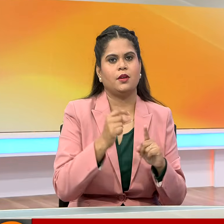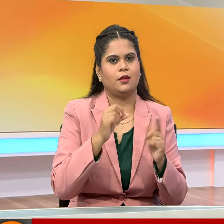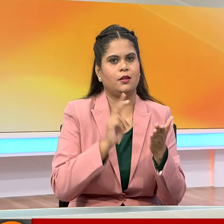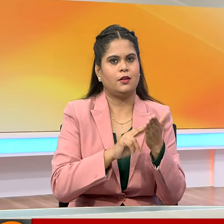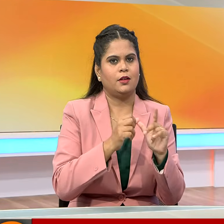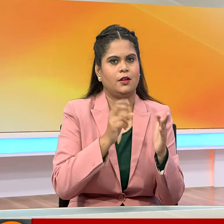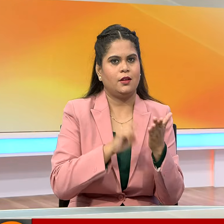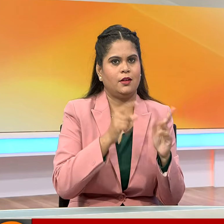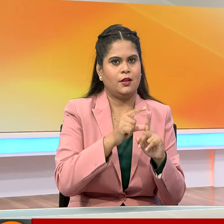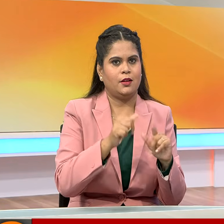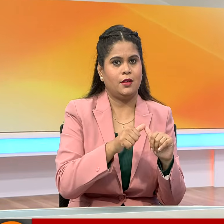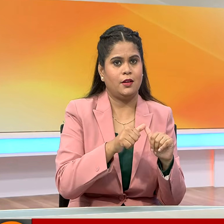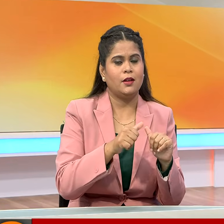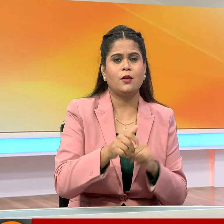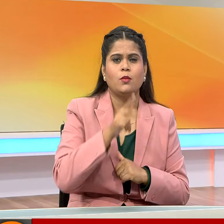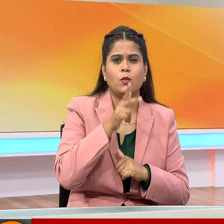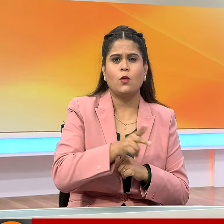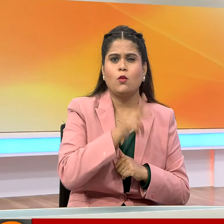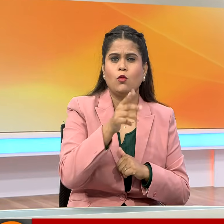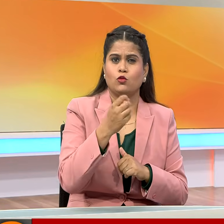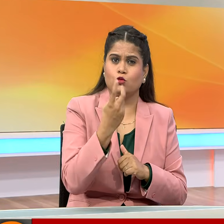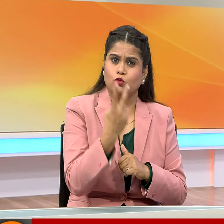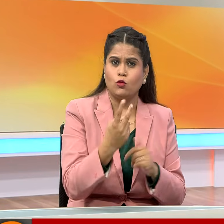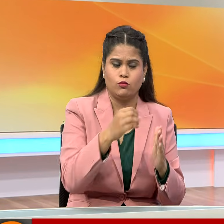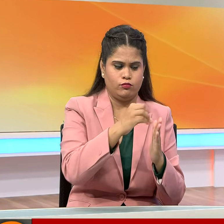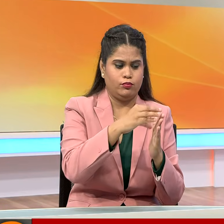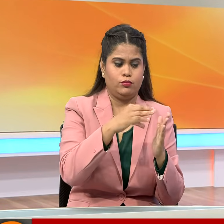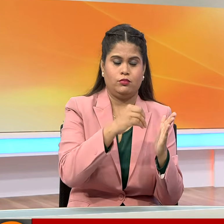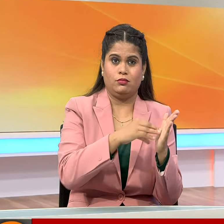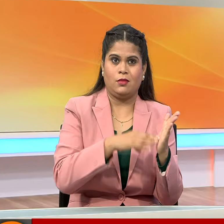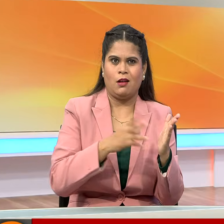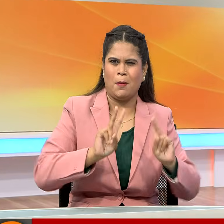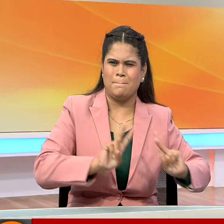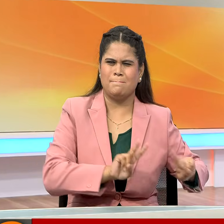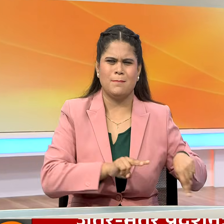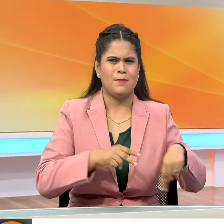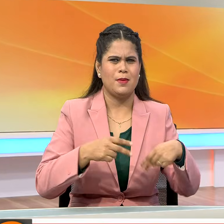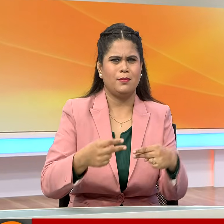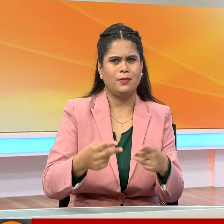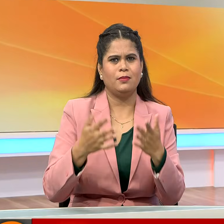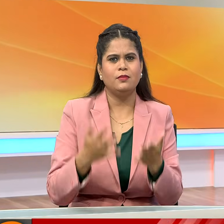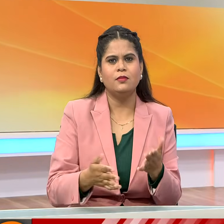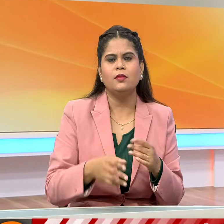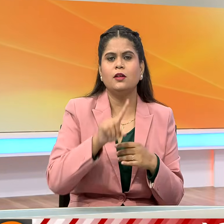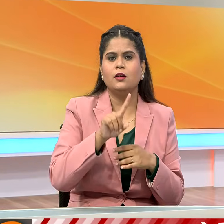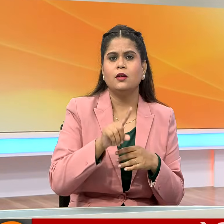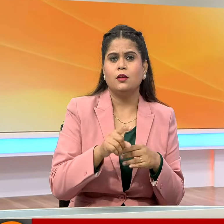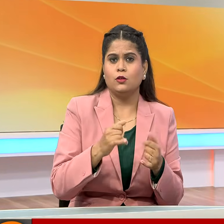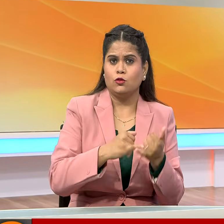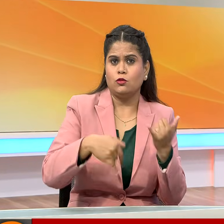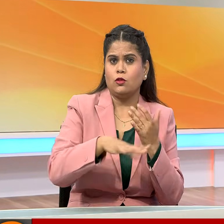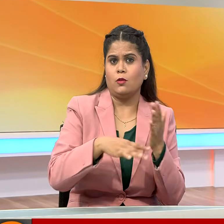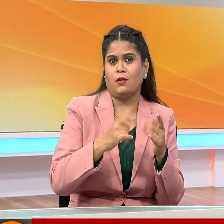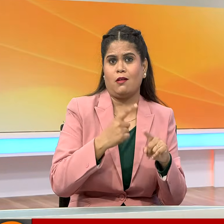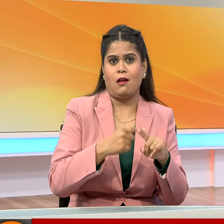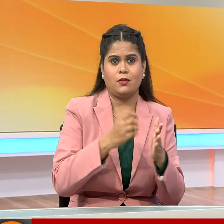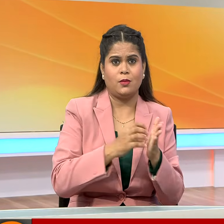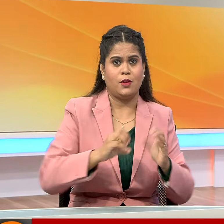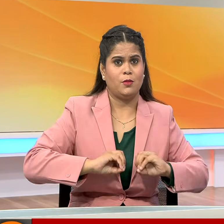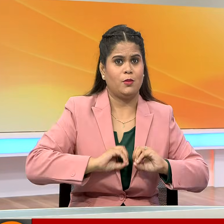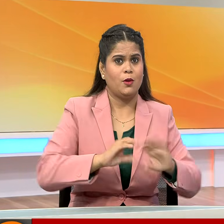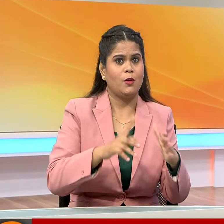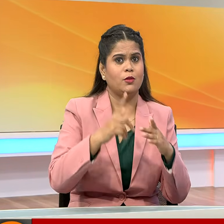मातरम के केवल 2 छंद गाने के कांग्रेस के फैसले पर तीखा हमला बोला है। सोशल मीडिया प्लेटफॉर्म एक्स पर जेपी नड्डा